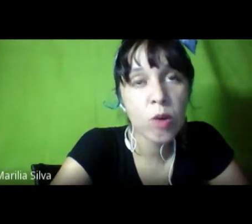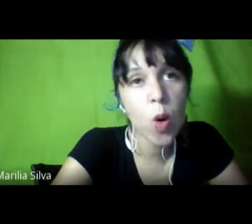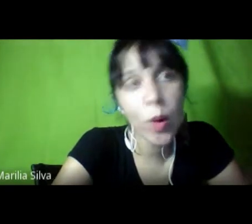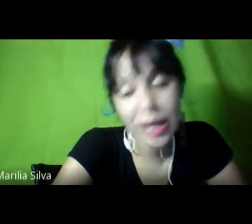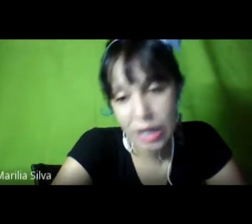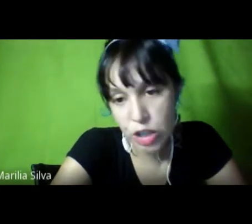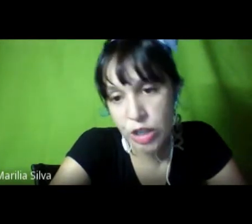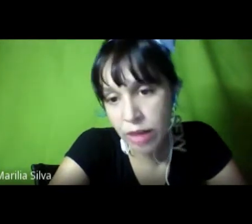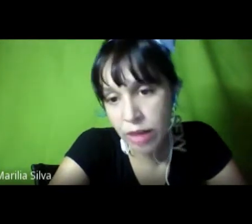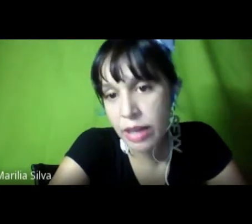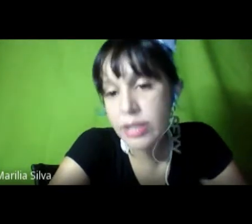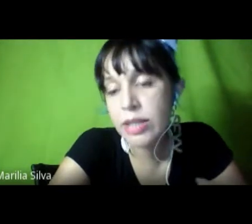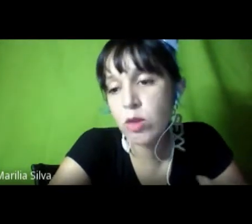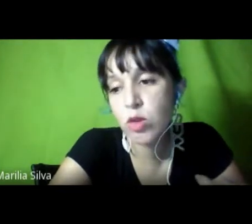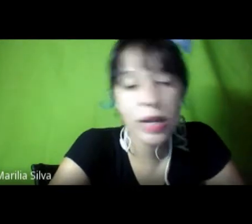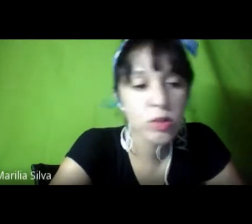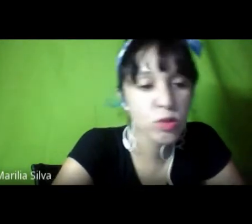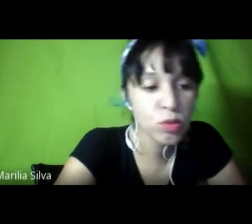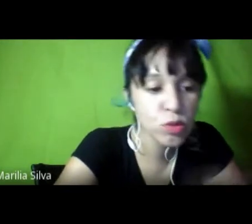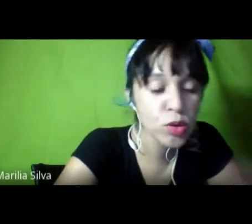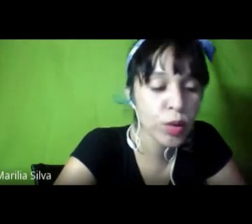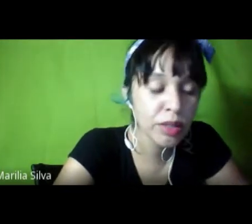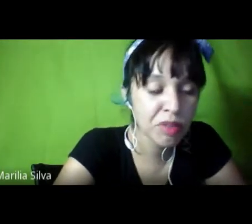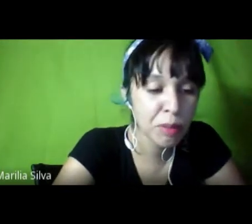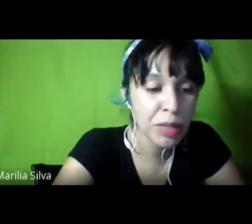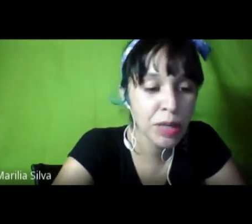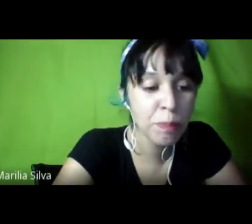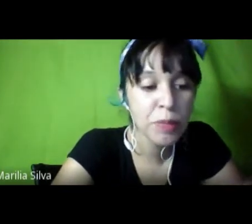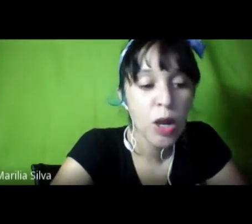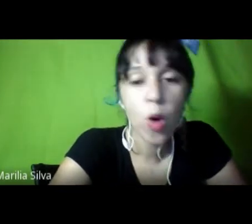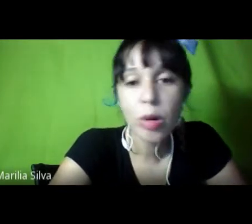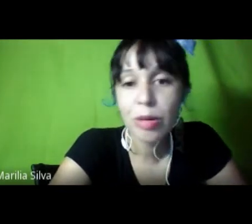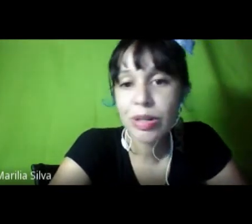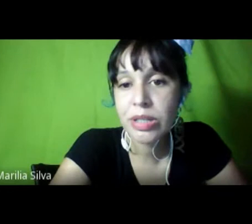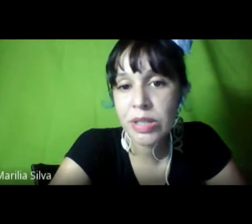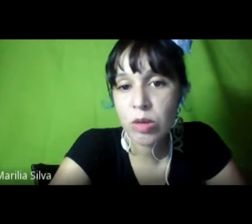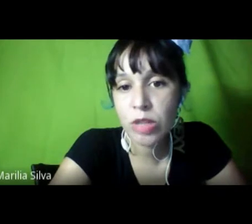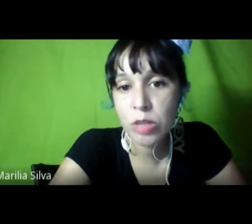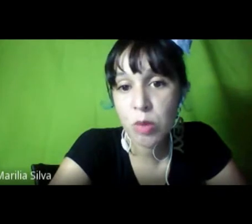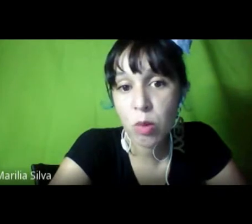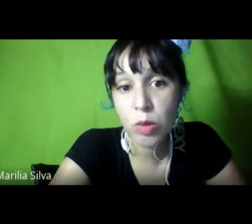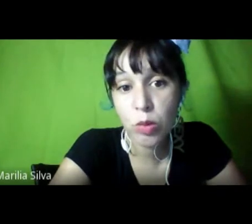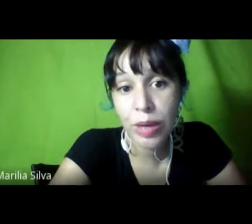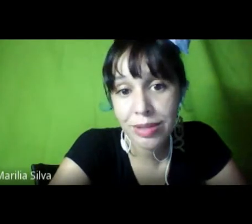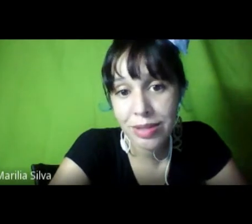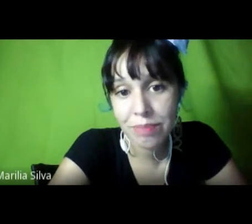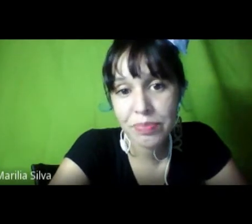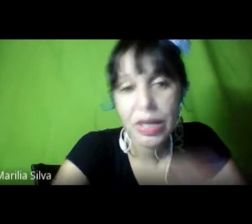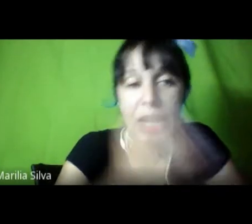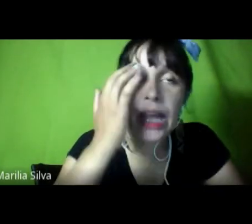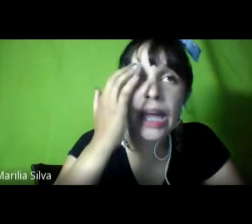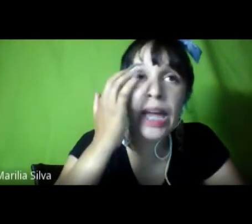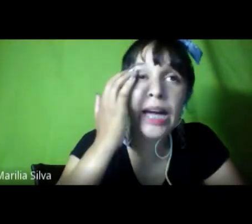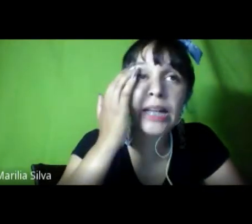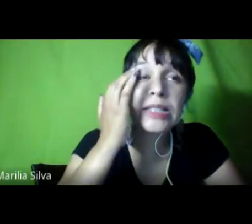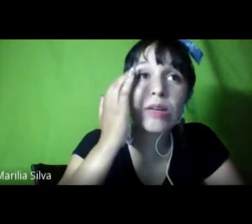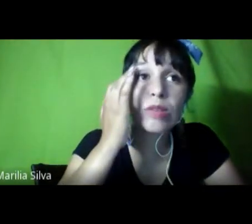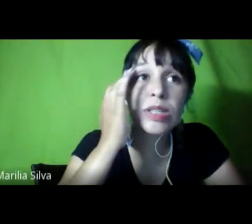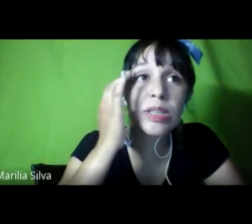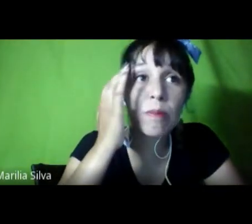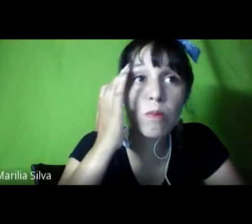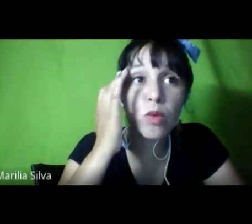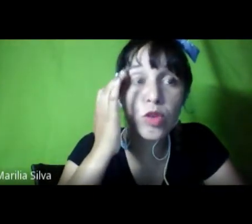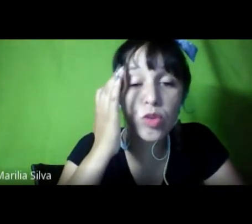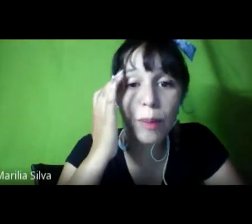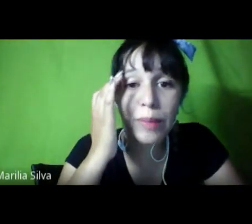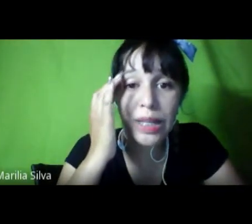ele ou é hereditário, né? Se os pais são surdos, alguém da família, ou na maioria das vezes acontece por alguma doença. Antes